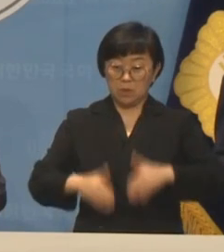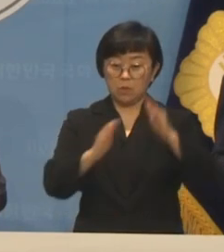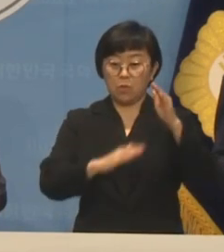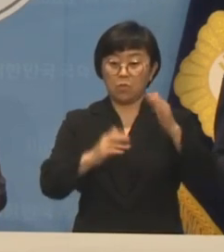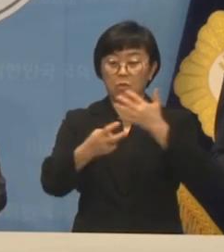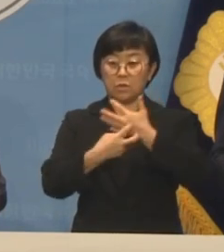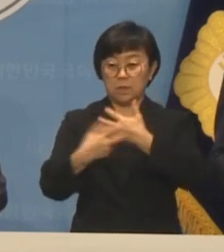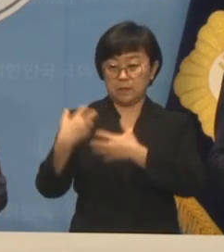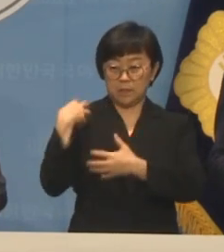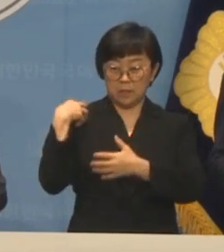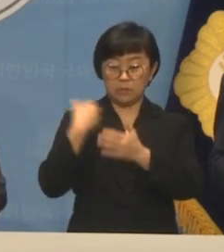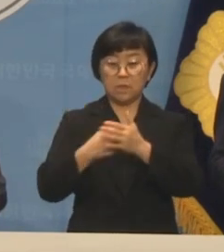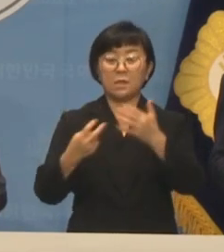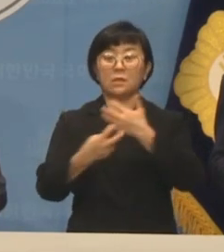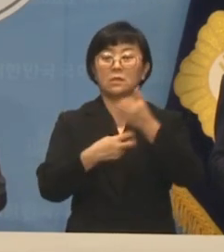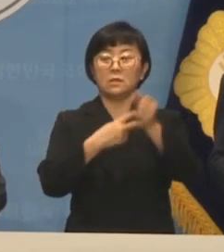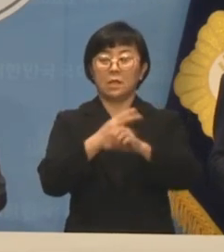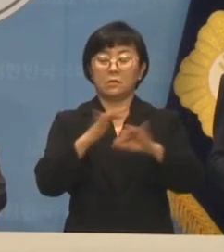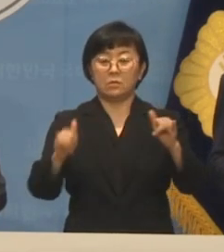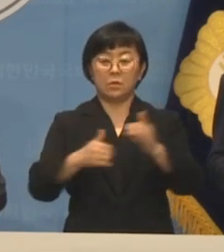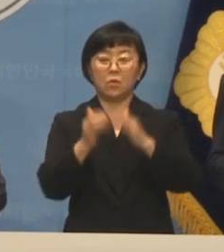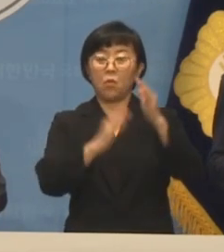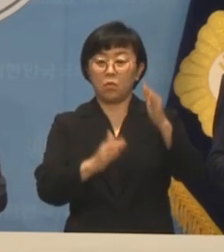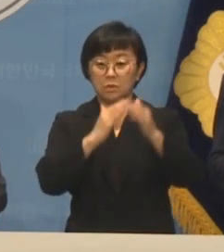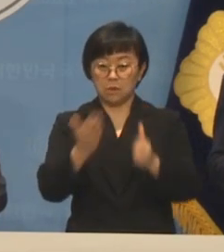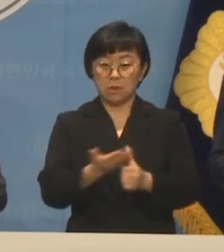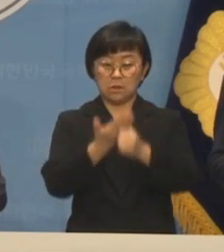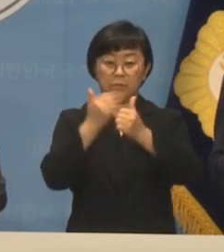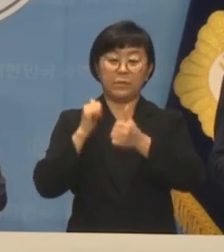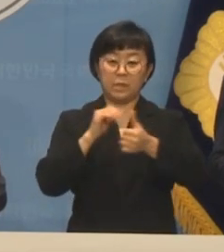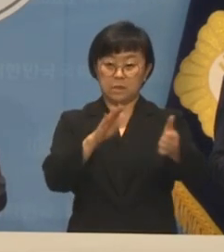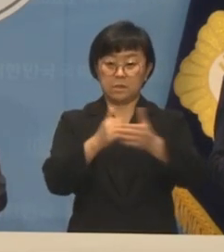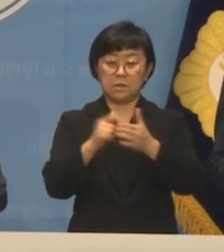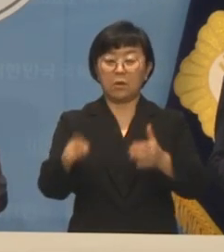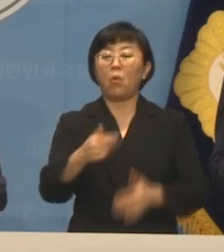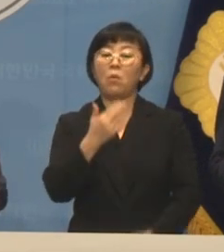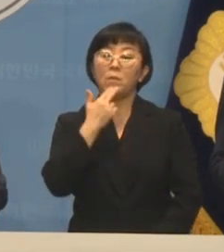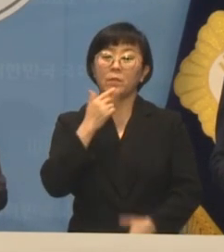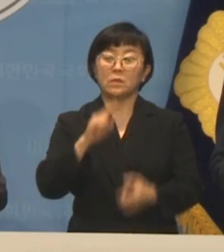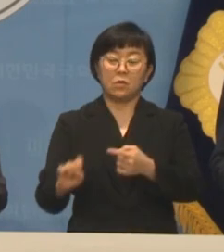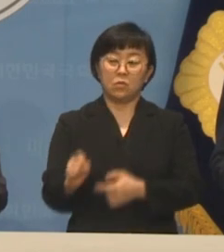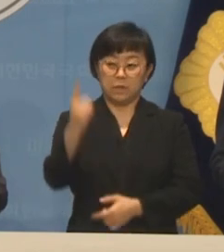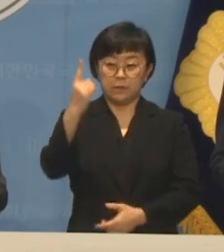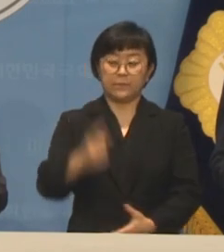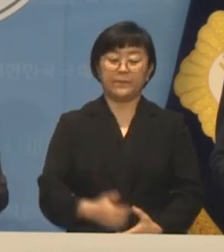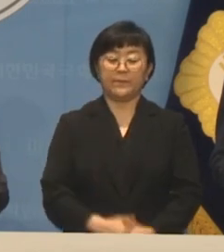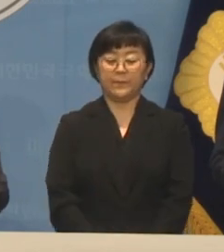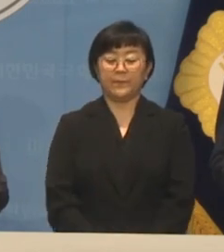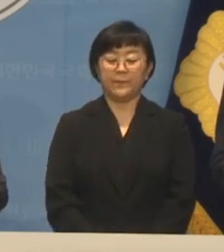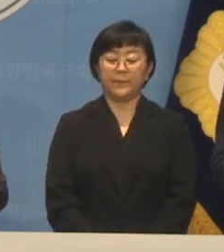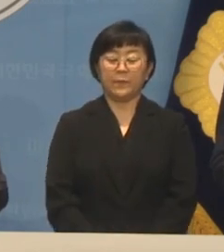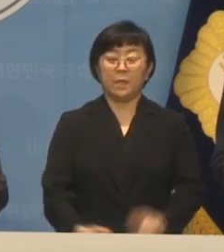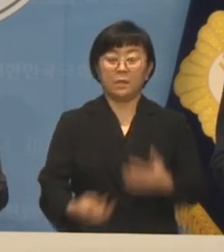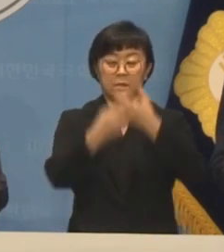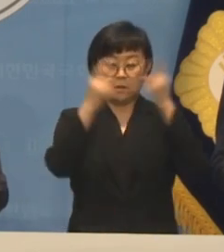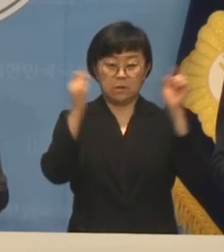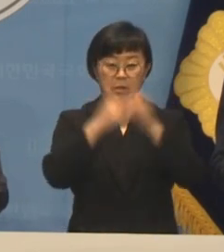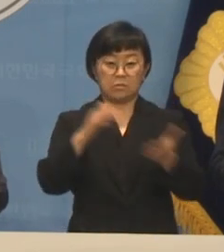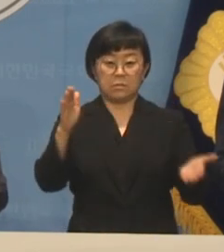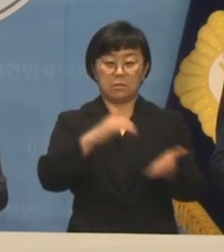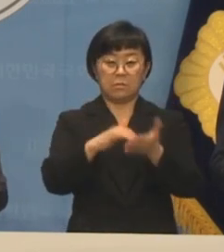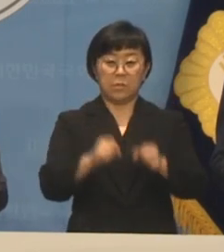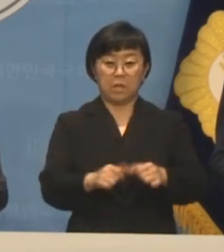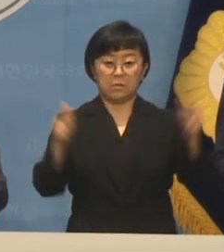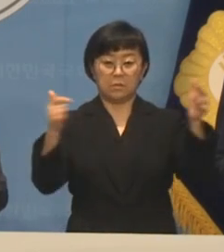공공의료를 책임질 의사 인력의 공적 양성과 배치 방안 부재를 원인으로 보아야 한다. 의대 정원 확대가